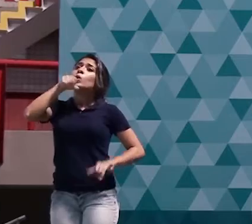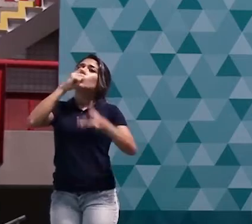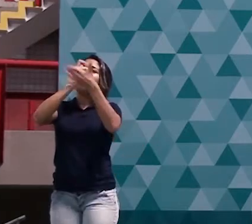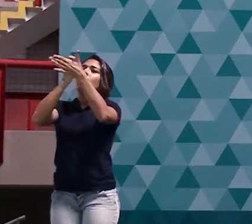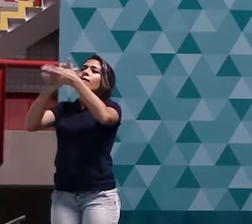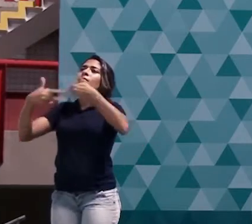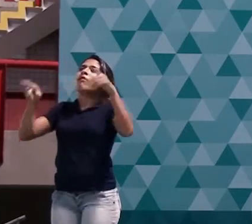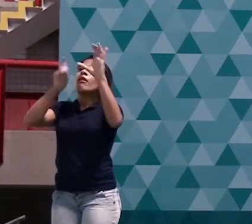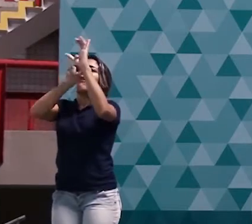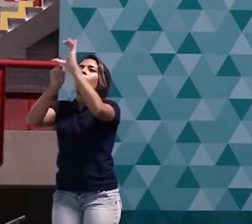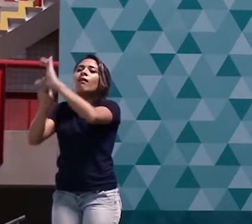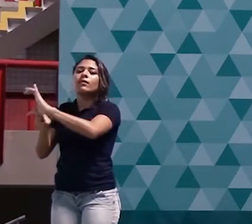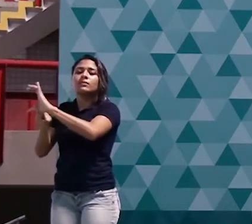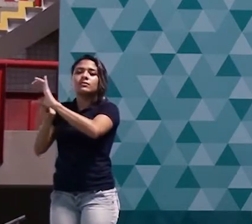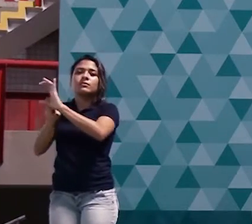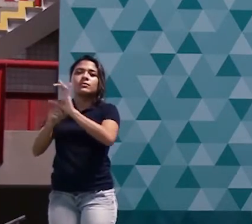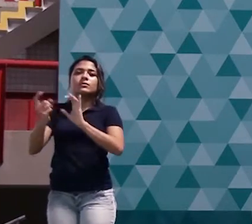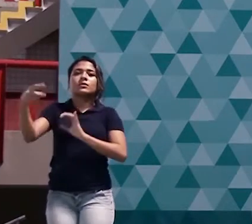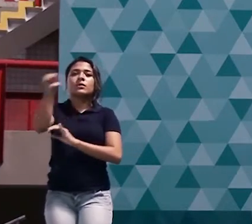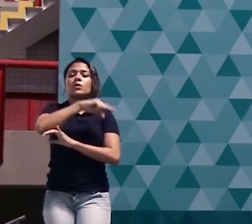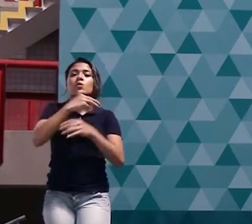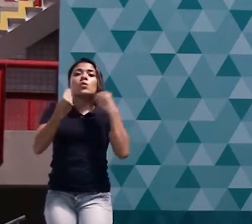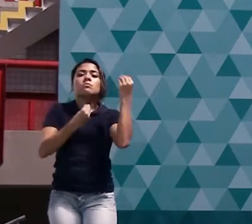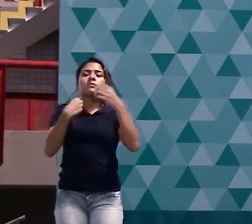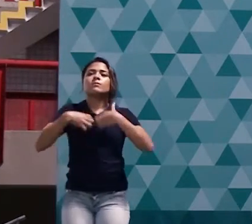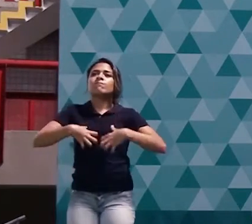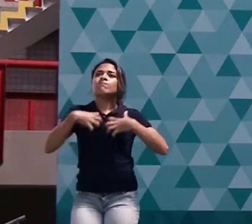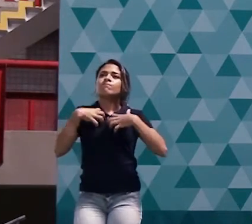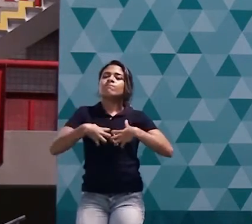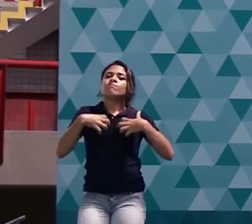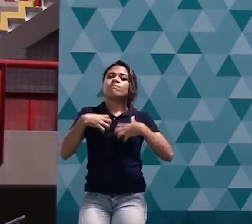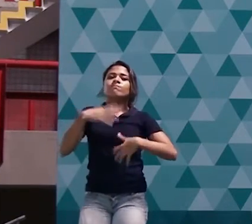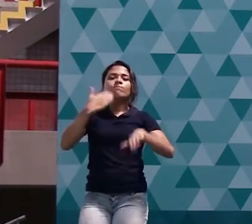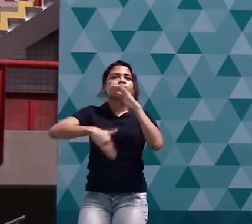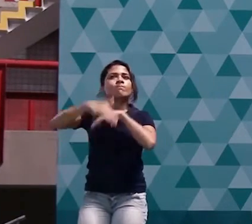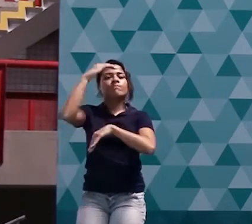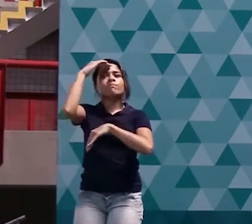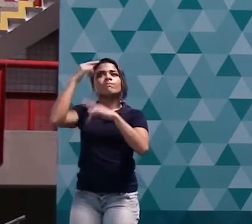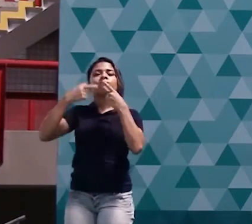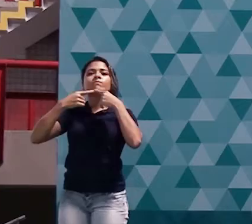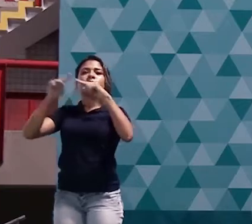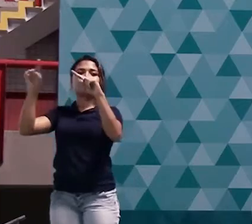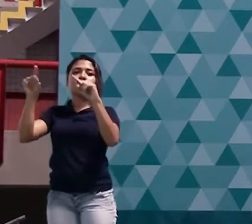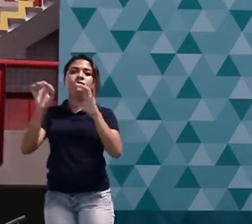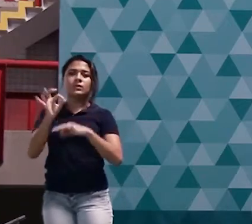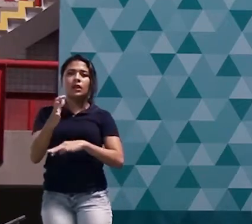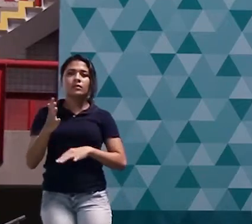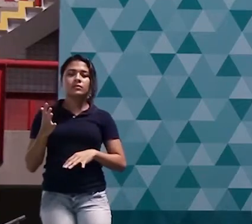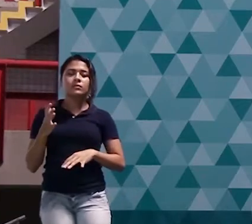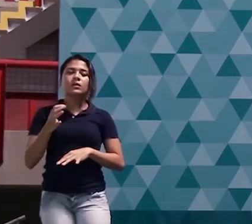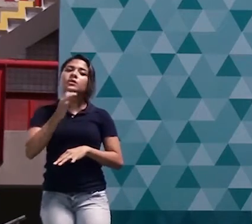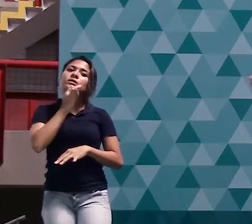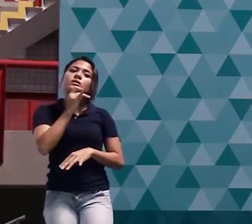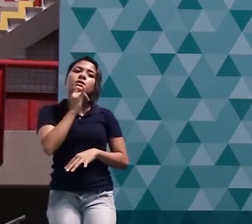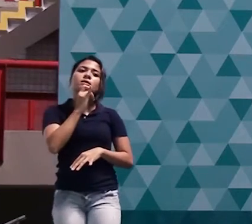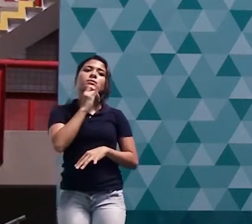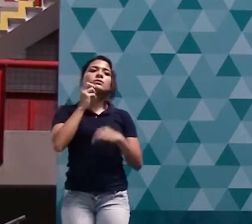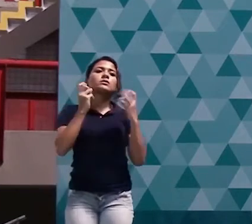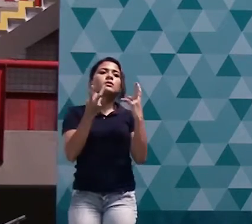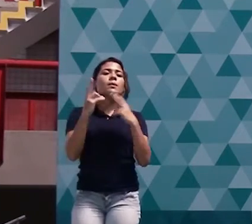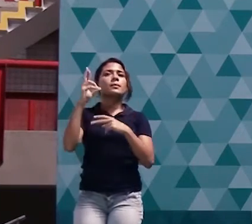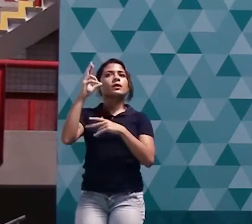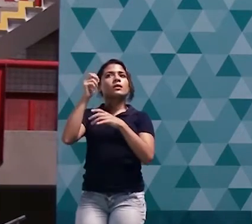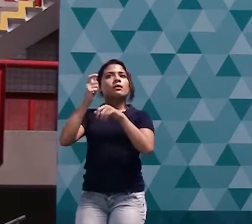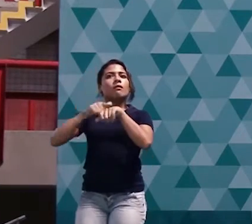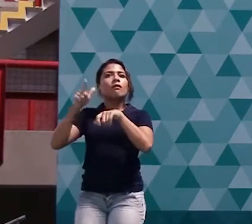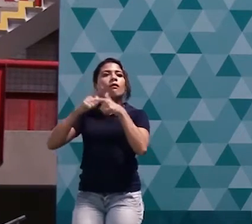pagar. É lógico que tu já amanhece com raiva. Tu está doido para contestar. Ciliano, se toda vez que tiver crise econômica e